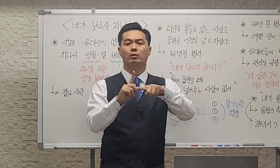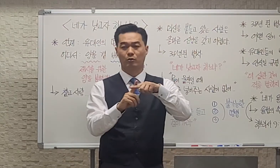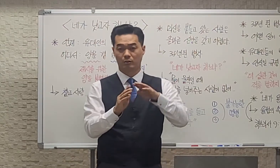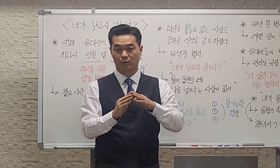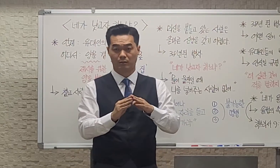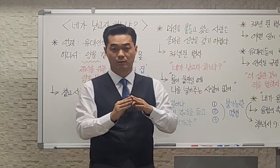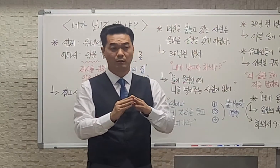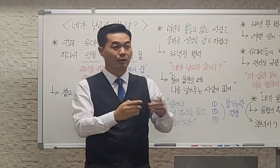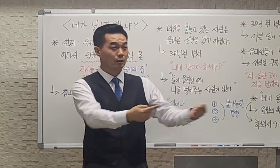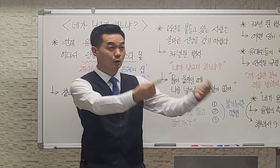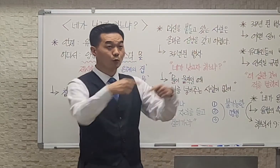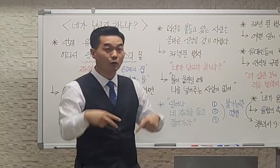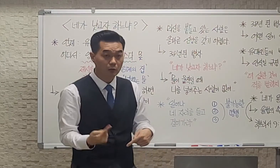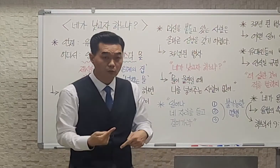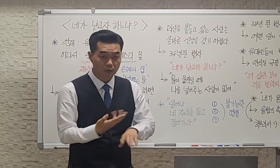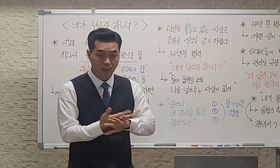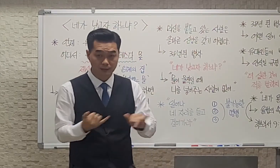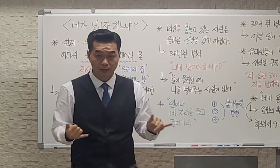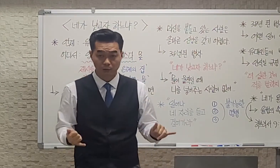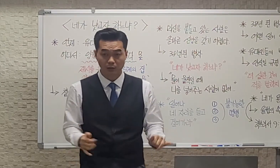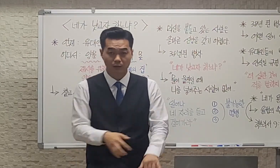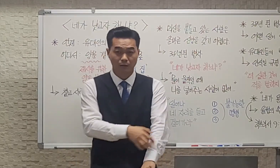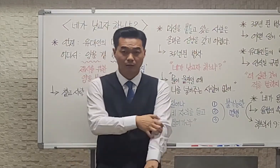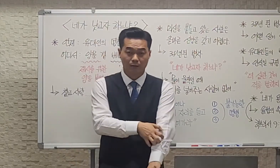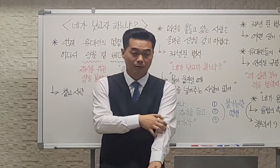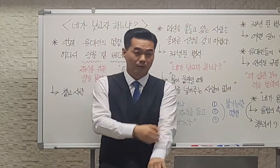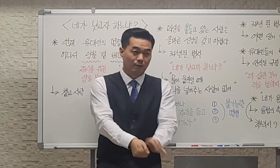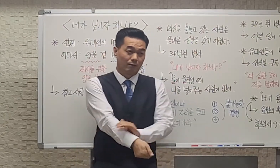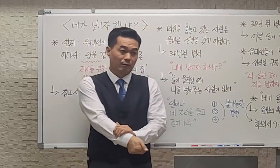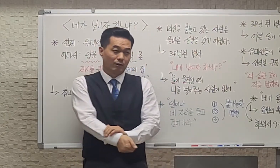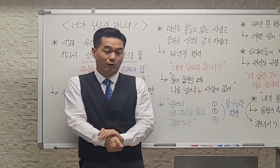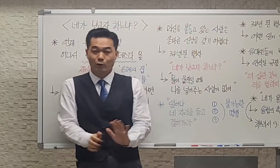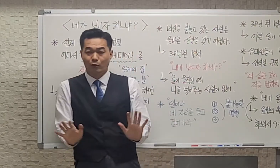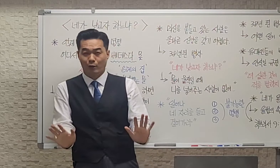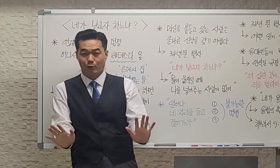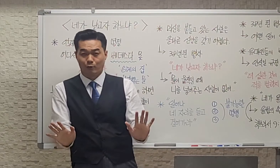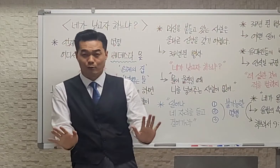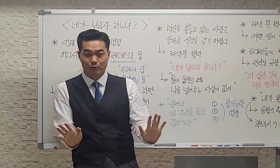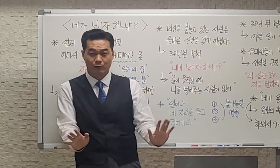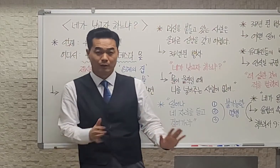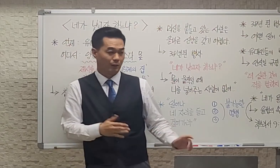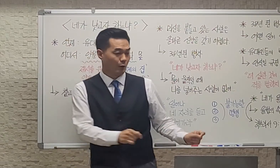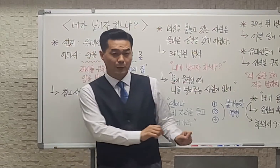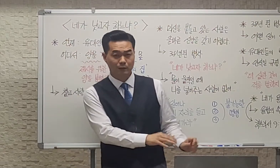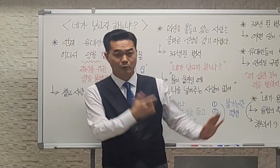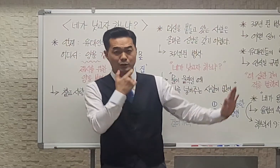교회들이. 들어오더라도 다른 사람들이 꺼려해요. 내 옆에 앉는 거